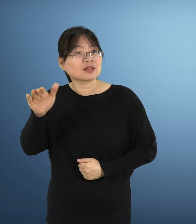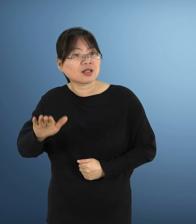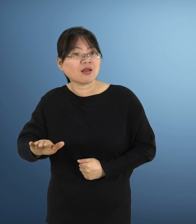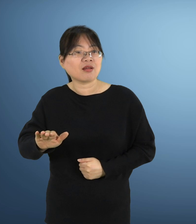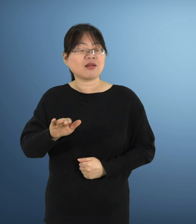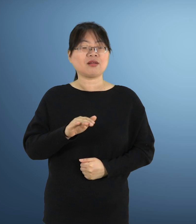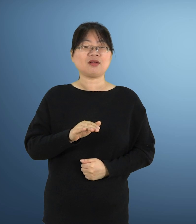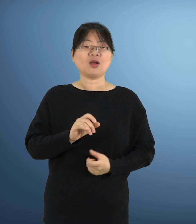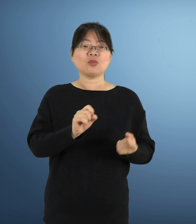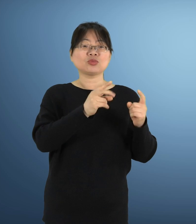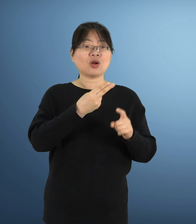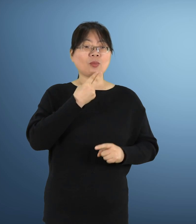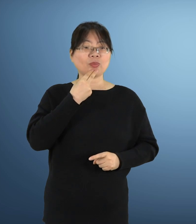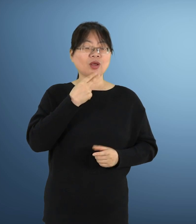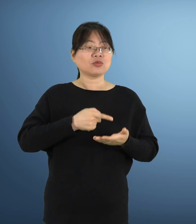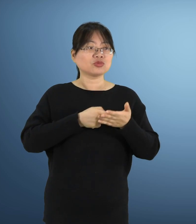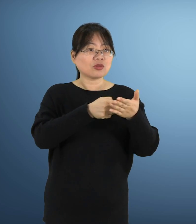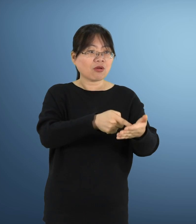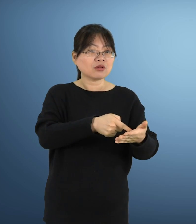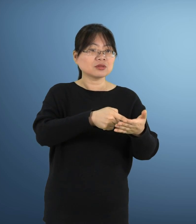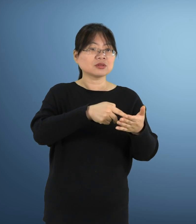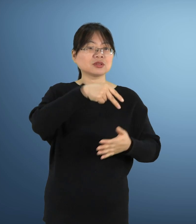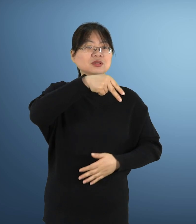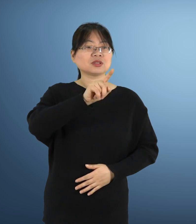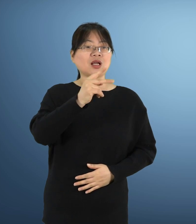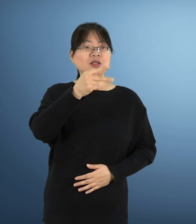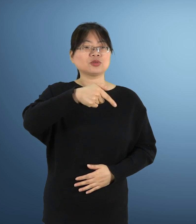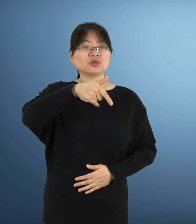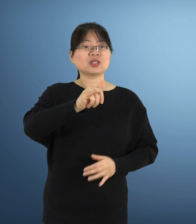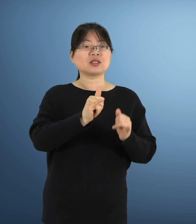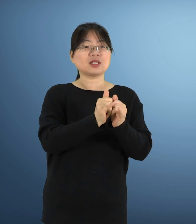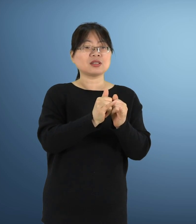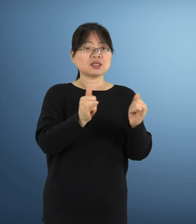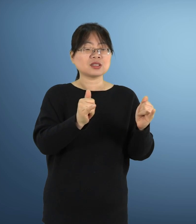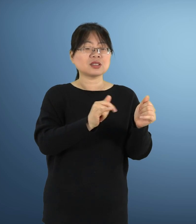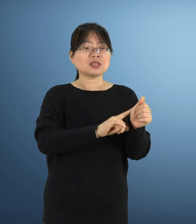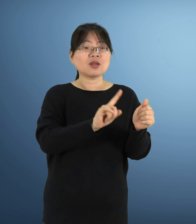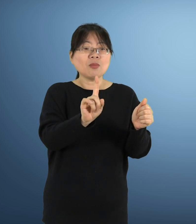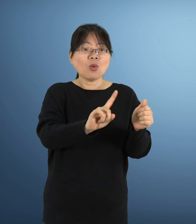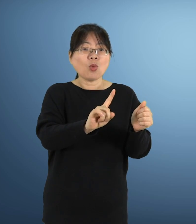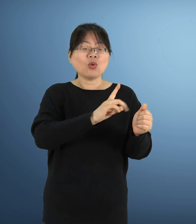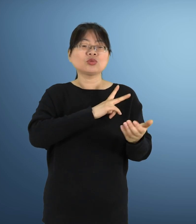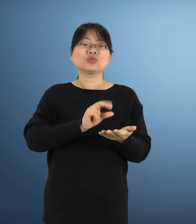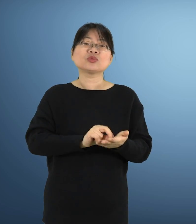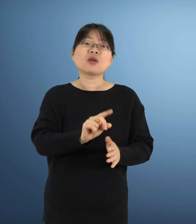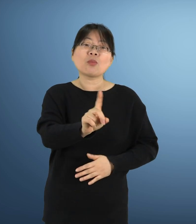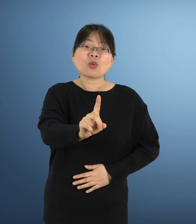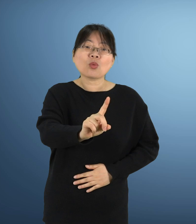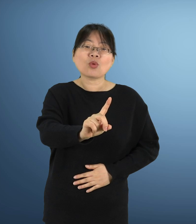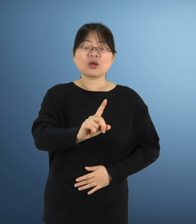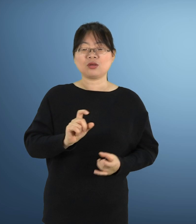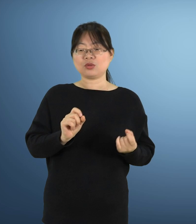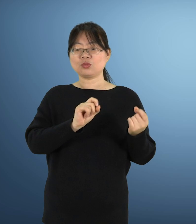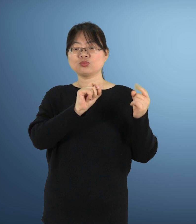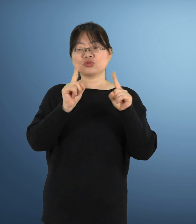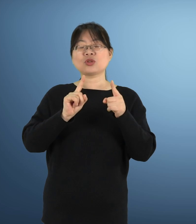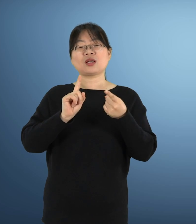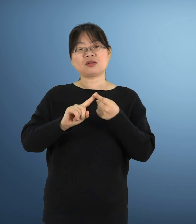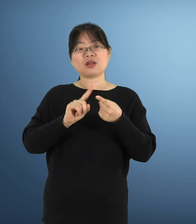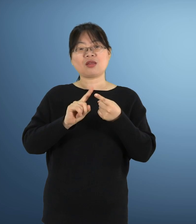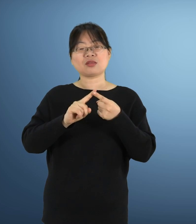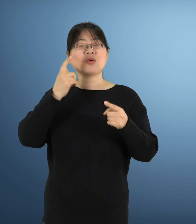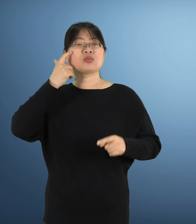사두개파인 부활이 없다고 주장하는 사람들이 주제를 뭘 가지고 물었는가 하면 부활을 가지고